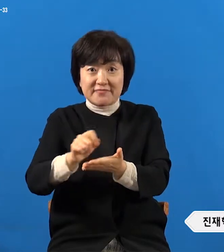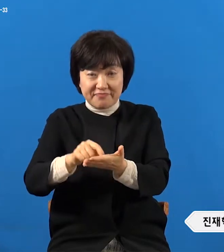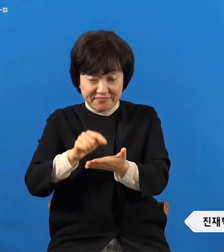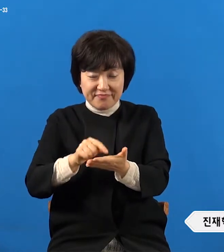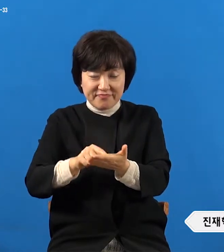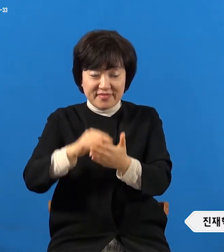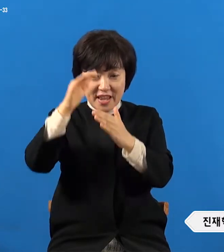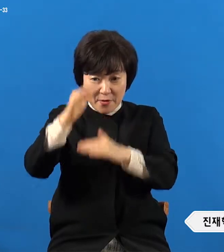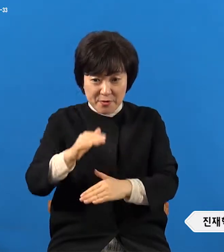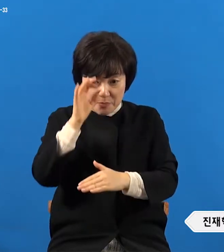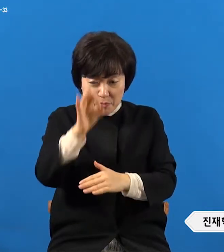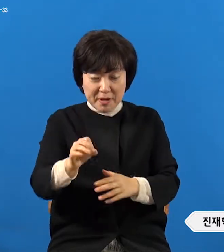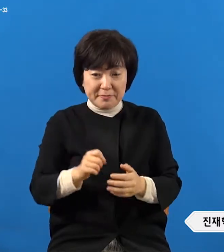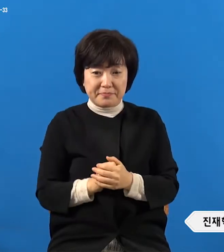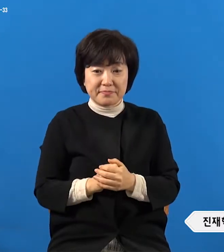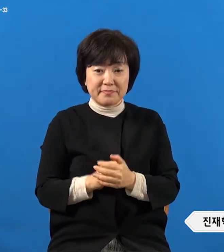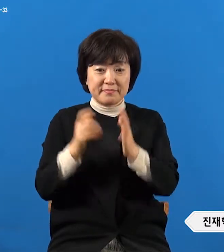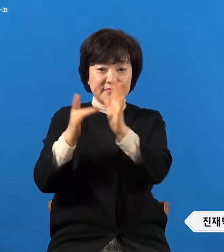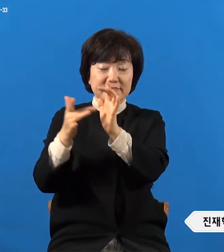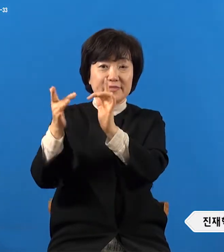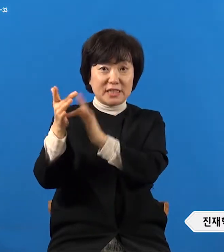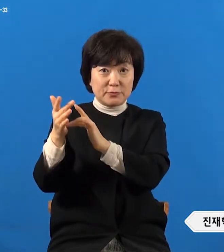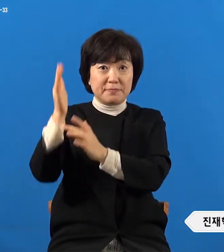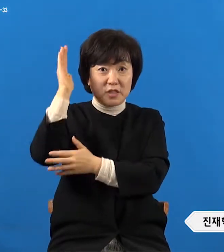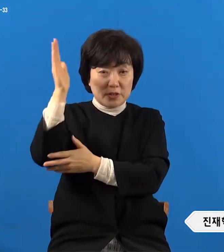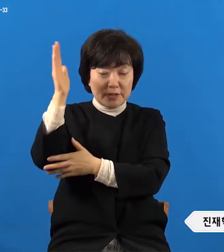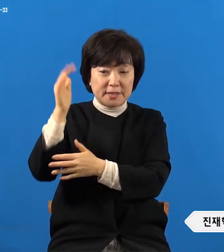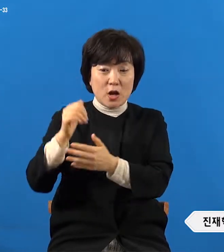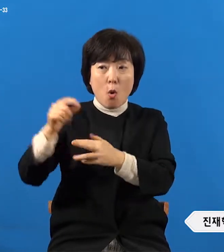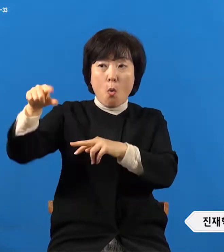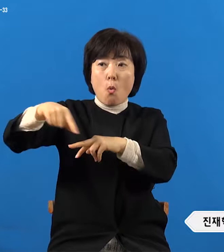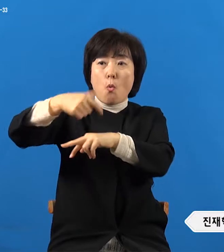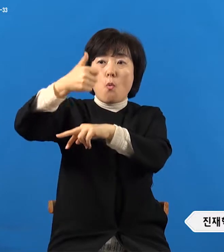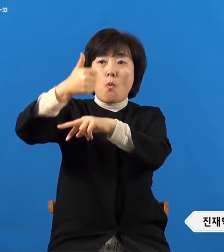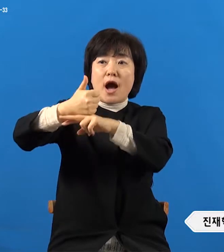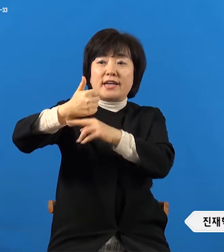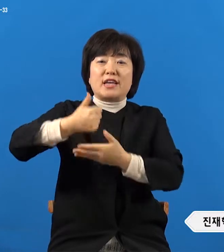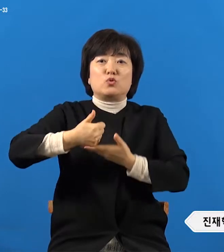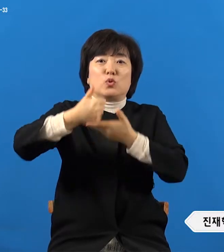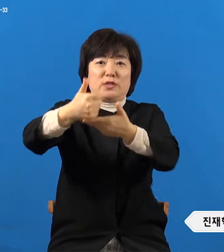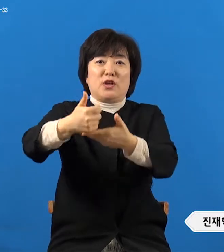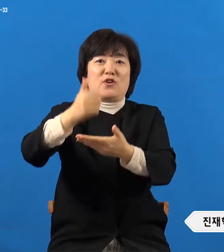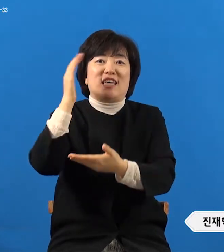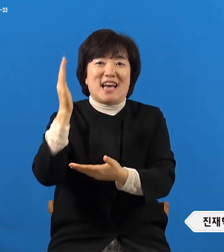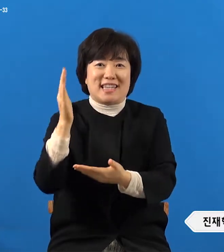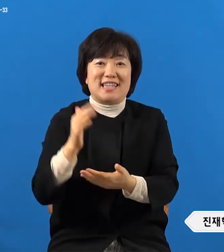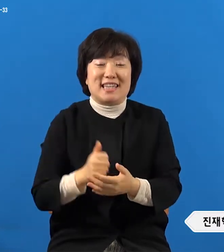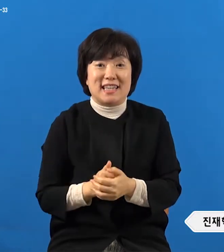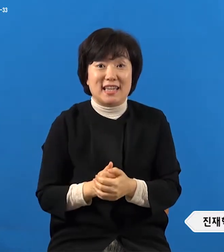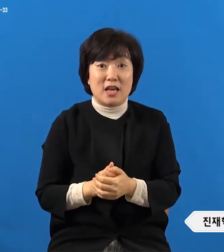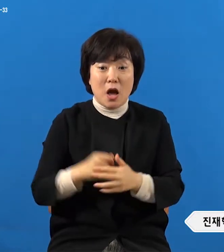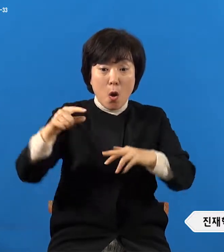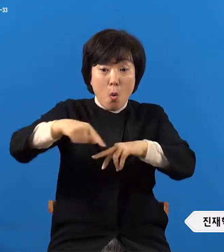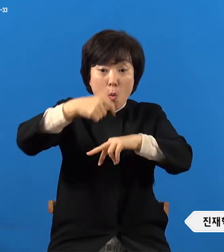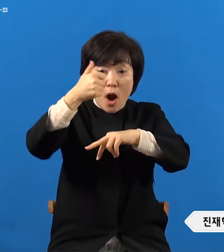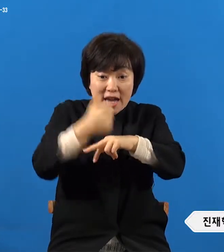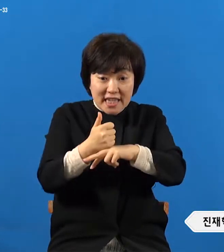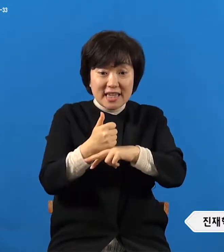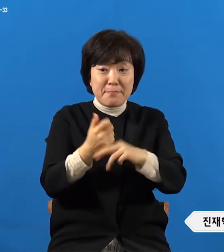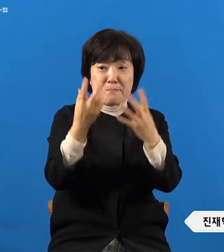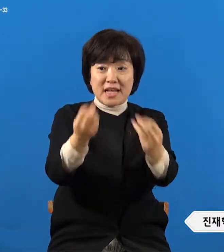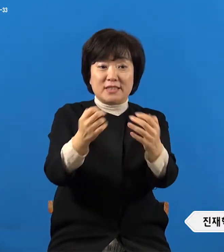조금만 살펴본다면 우리 주님께서 말씀하신 왕의 초청의 이야기가 나옵니다. 왕이 많은